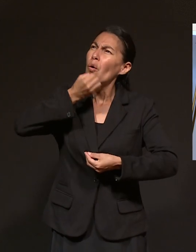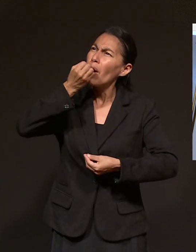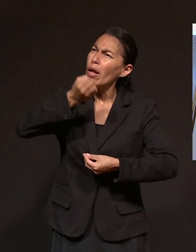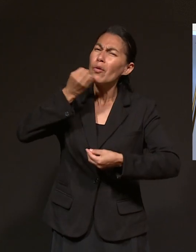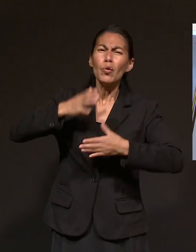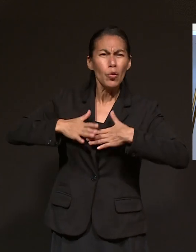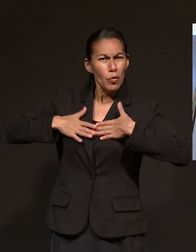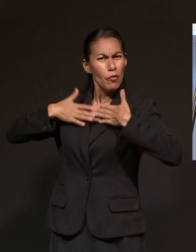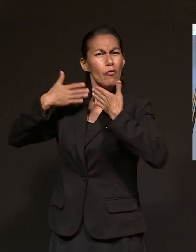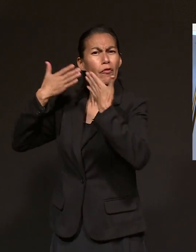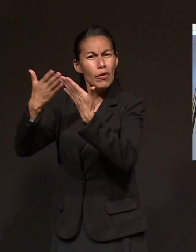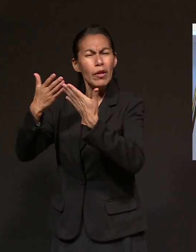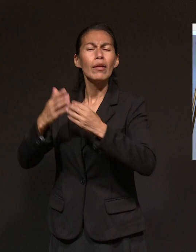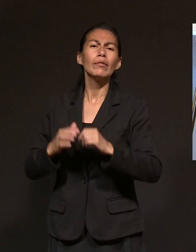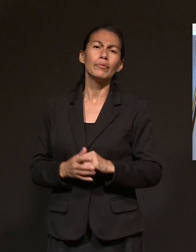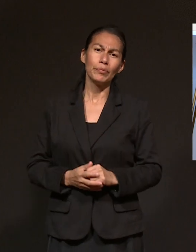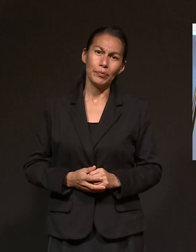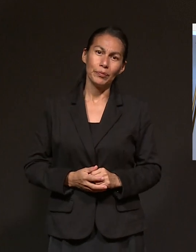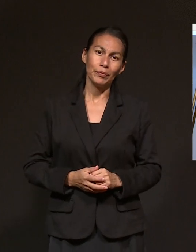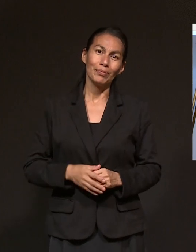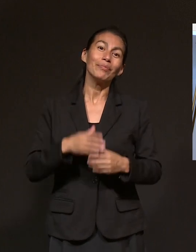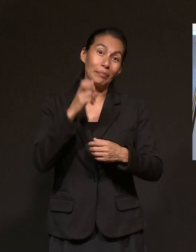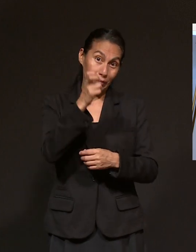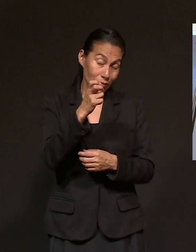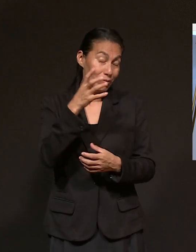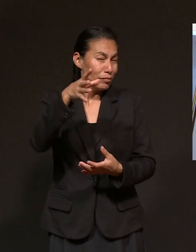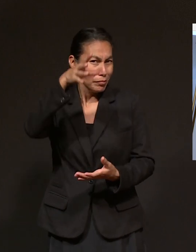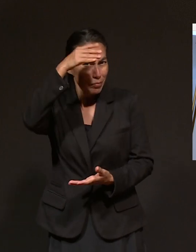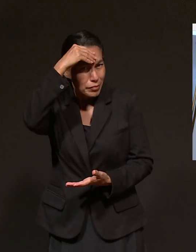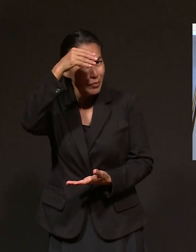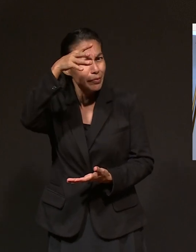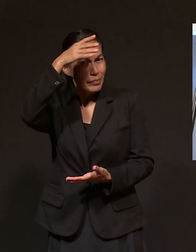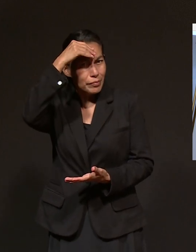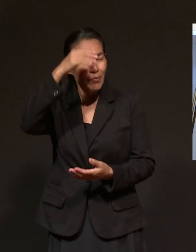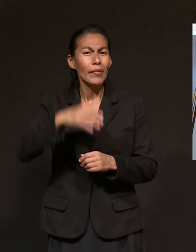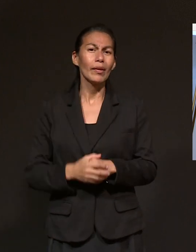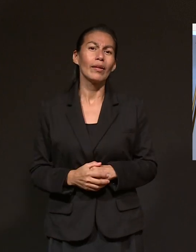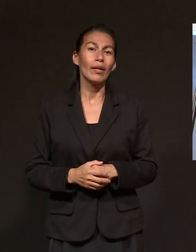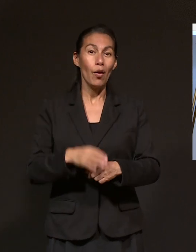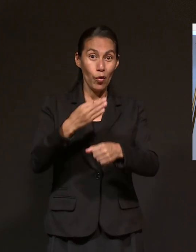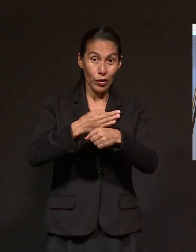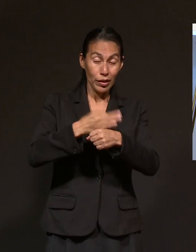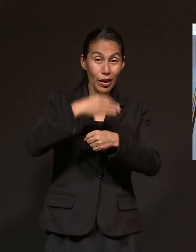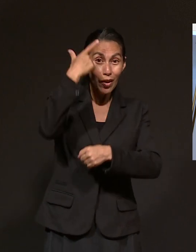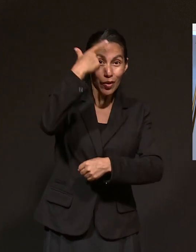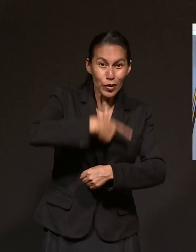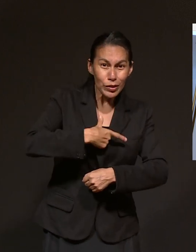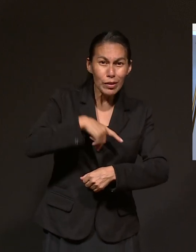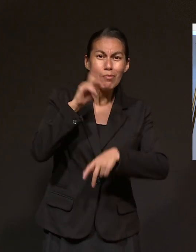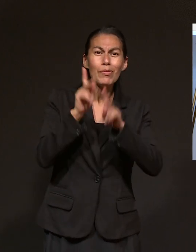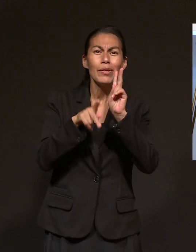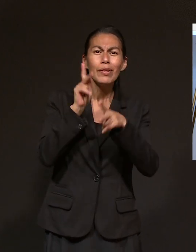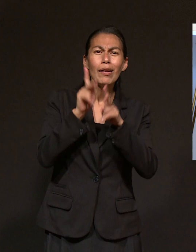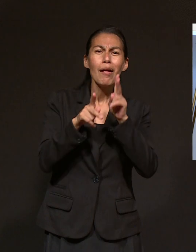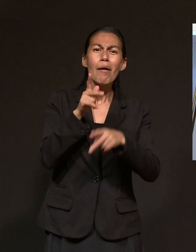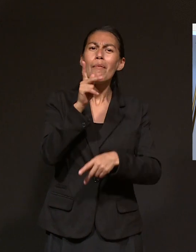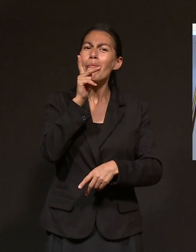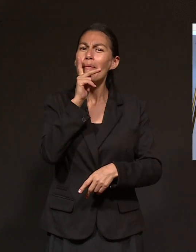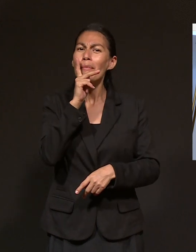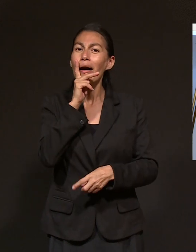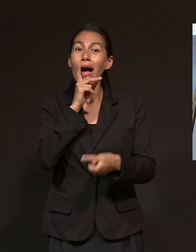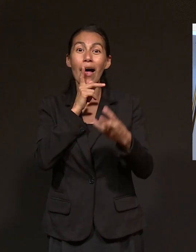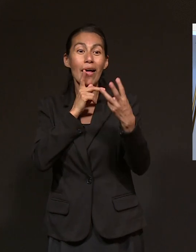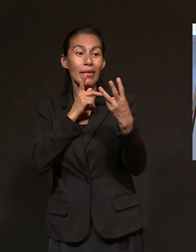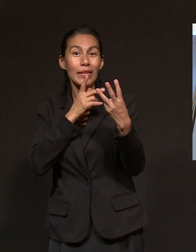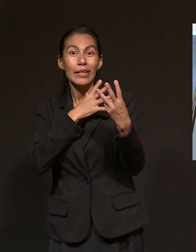y eso se aprende. Esta noche hablaremos con un padre de